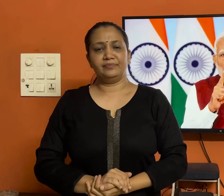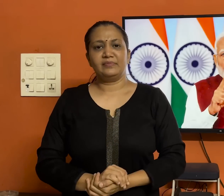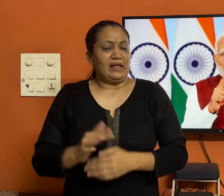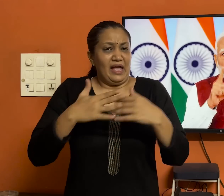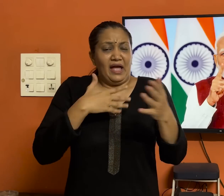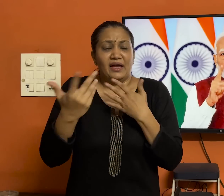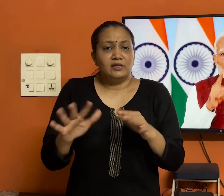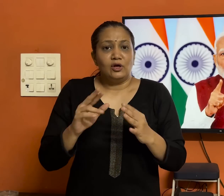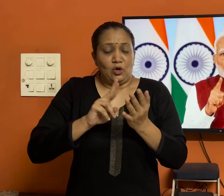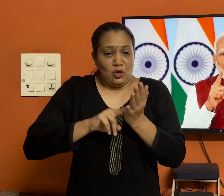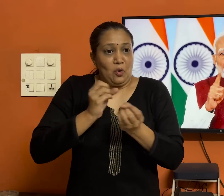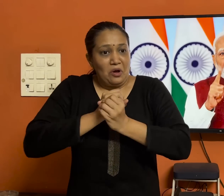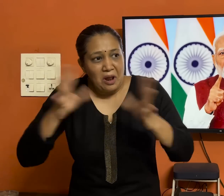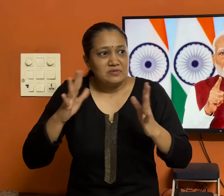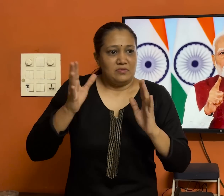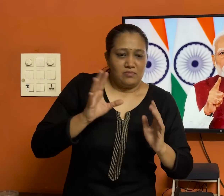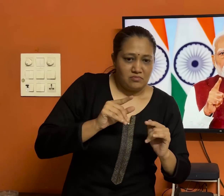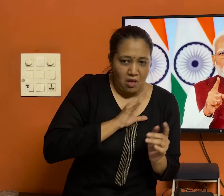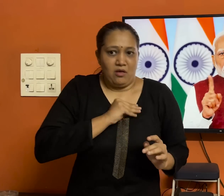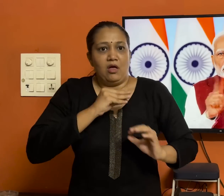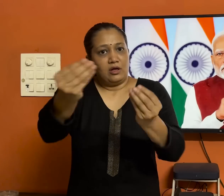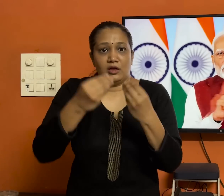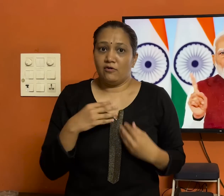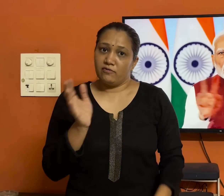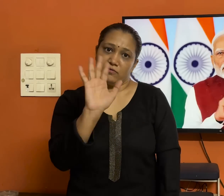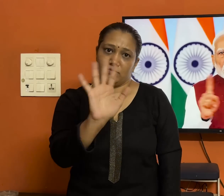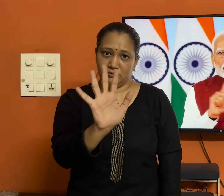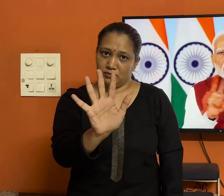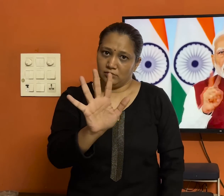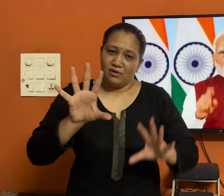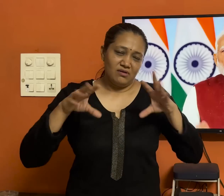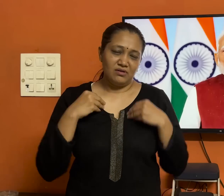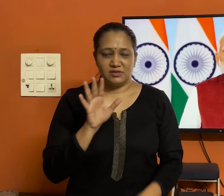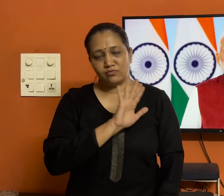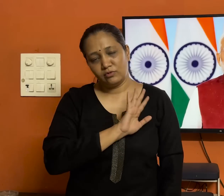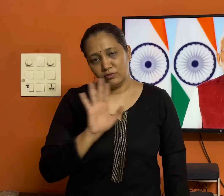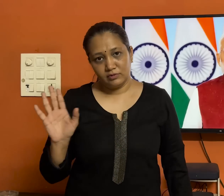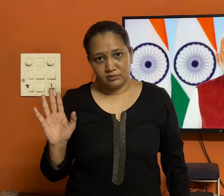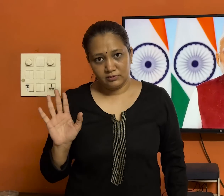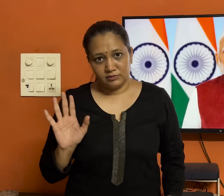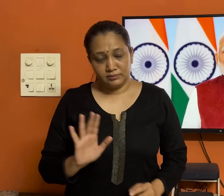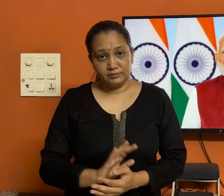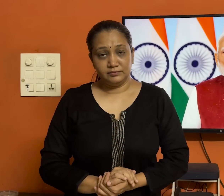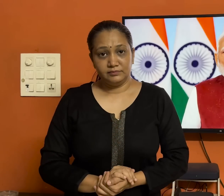कोई भी न्यूक्लियर ब्लैकमेल भारत नहीं सहेगा।